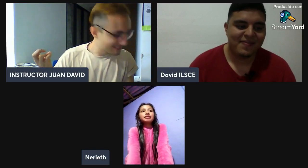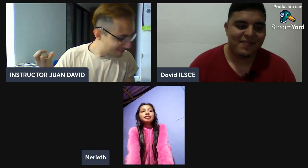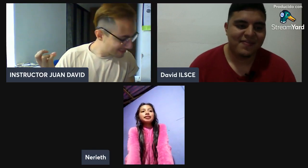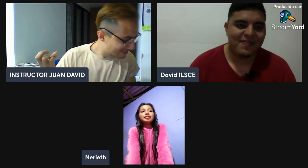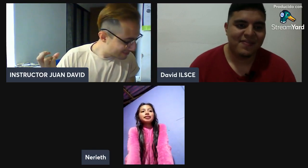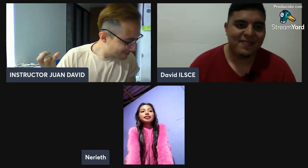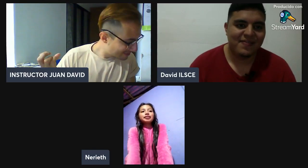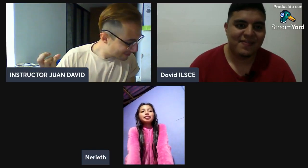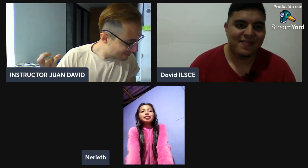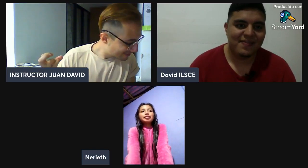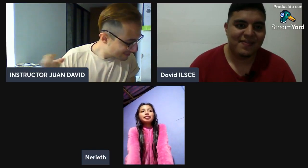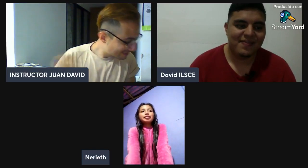Sí, tortuga.